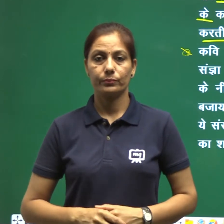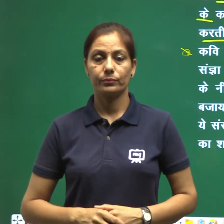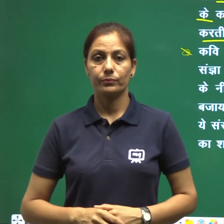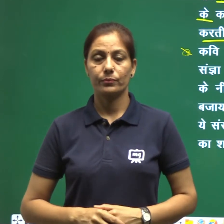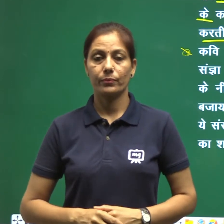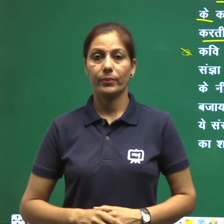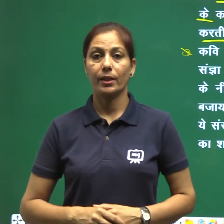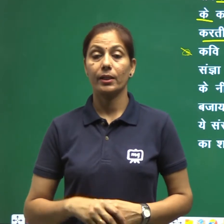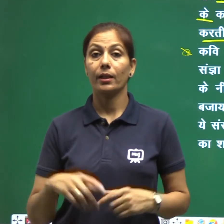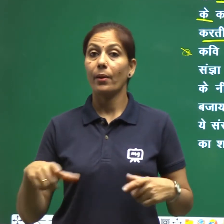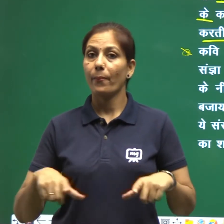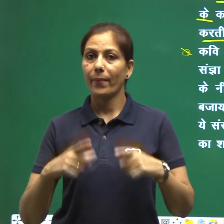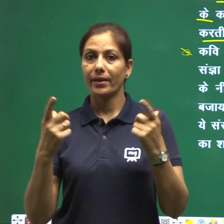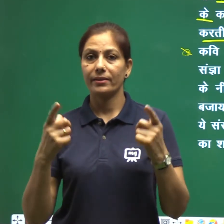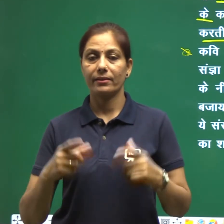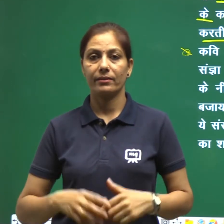दरख्त अर्थात पेड़ की